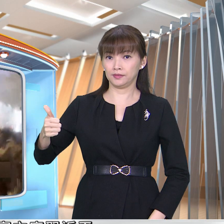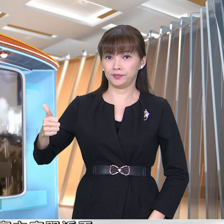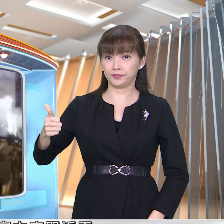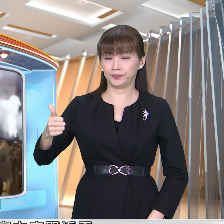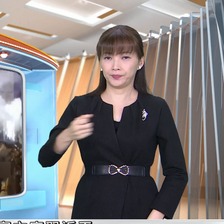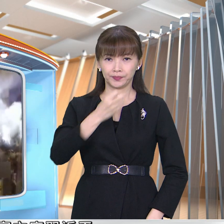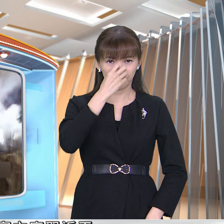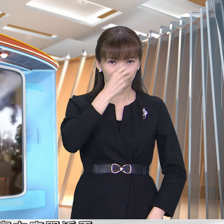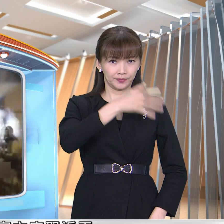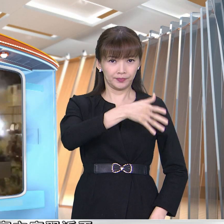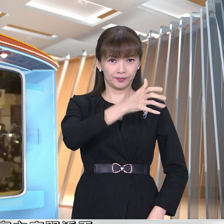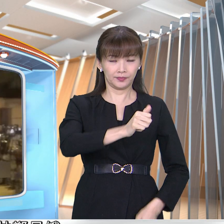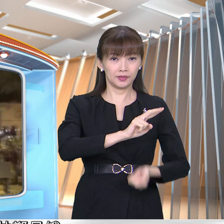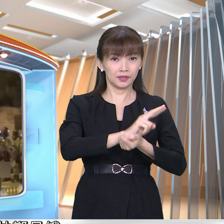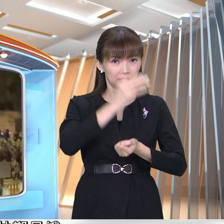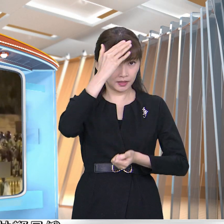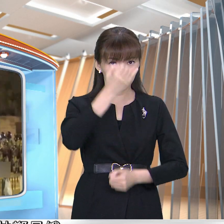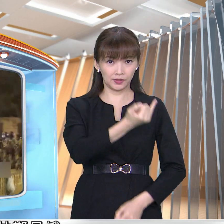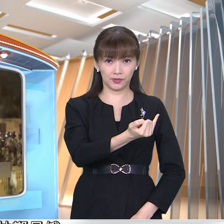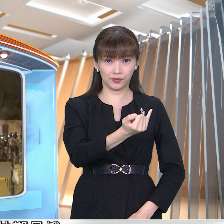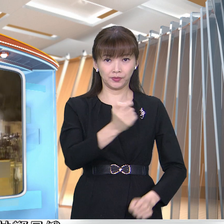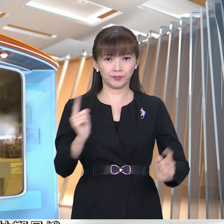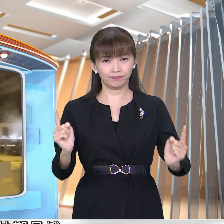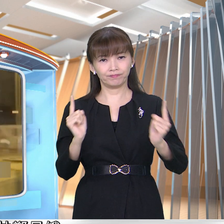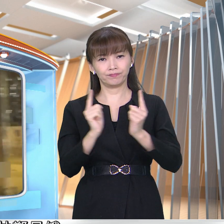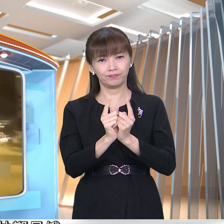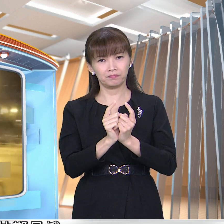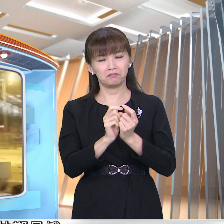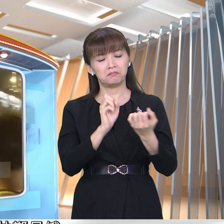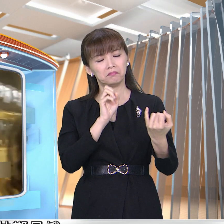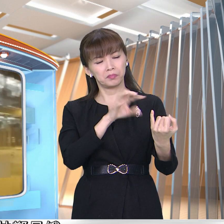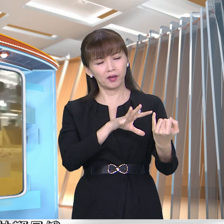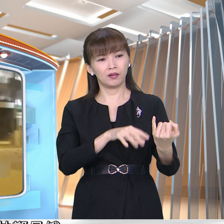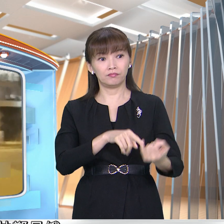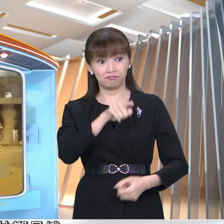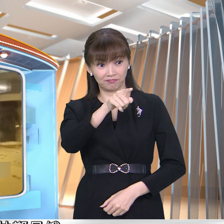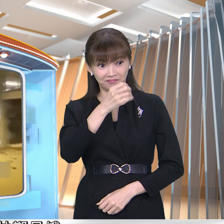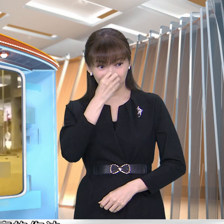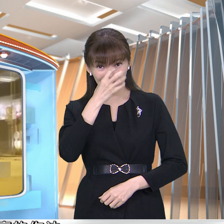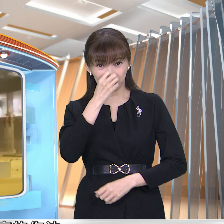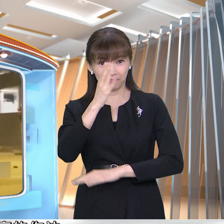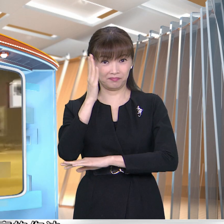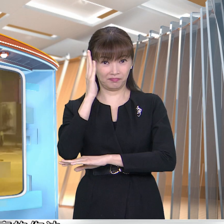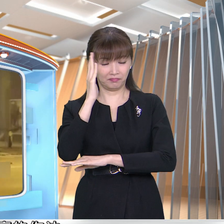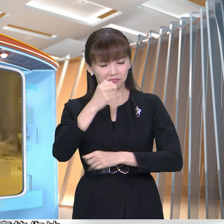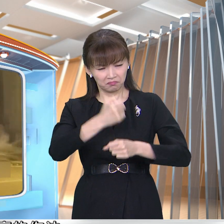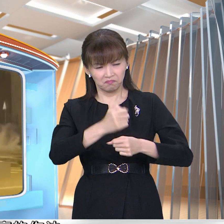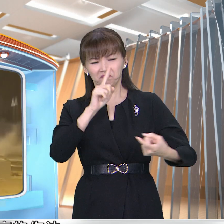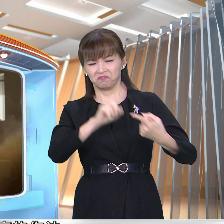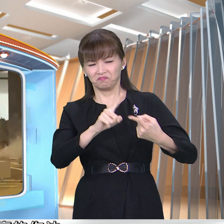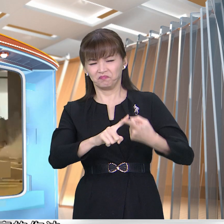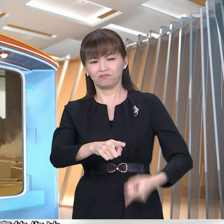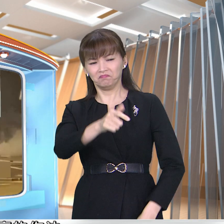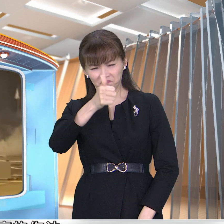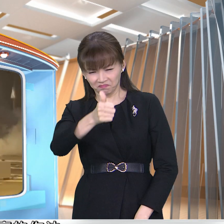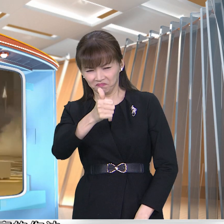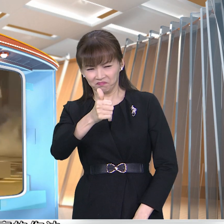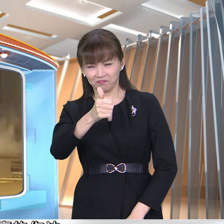平会见了香港特首林郑月娥，表示充分肯定港府的做法。